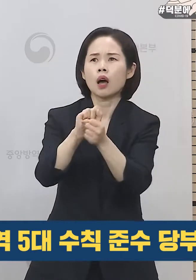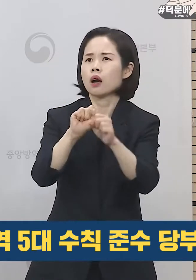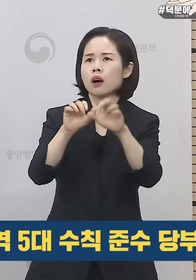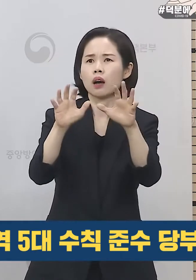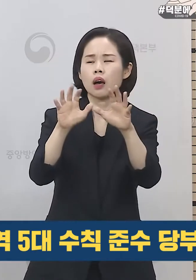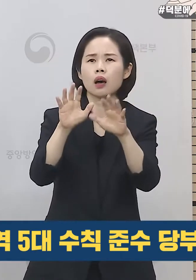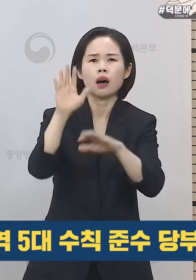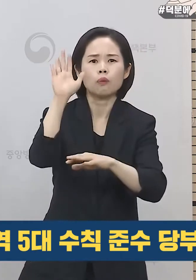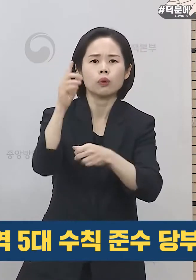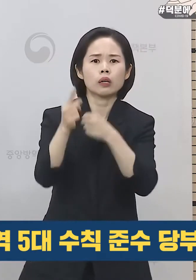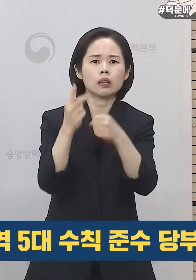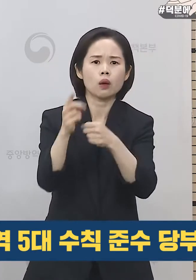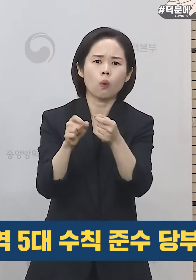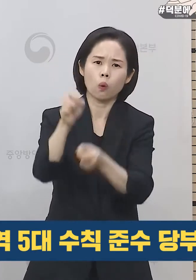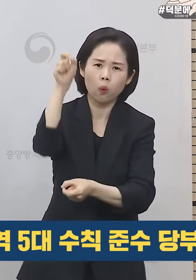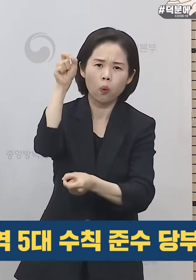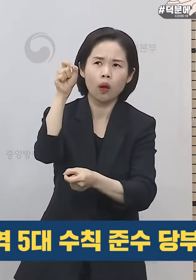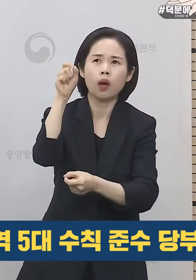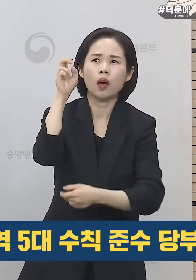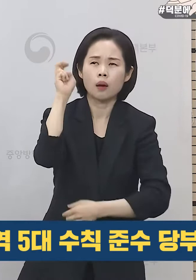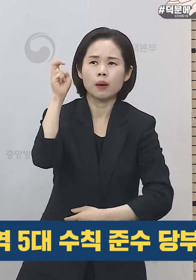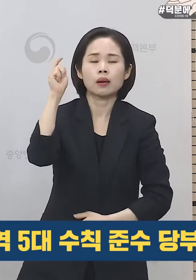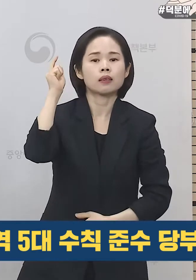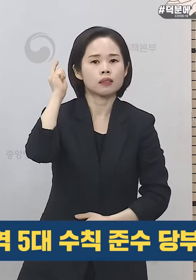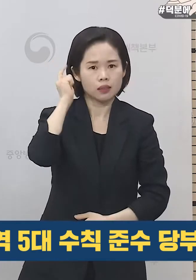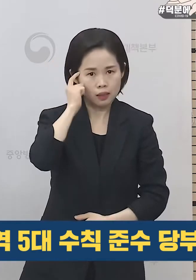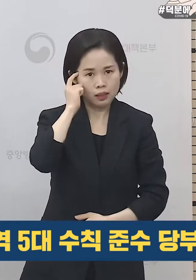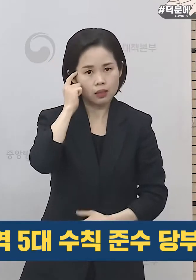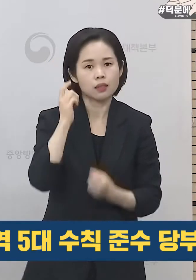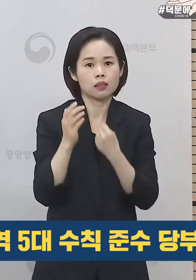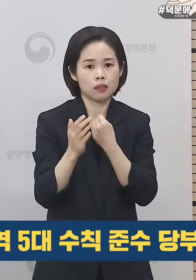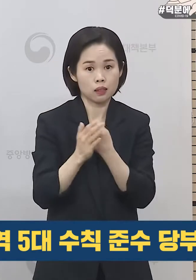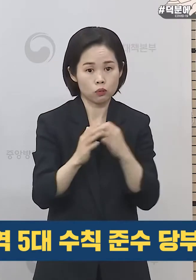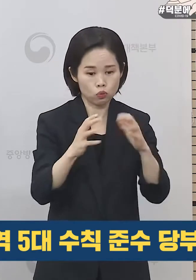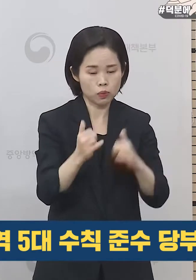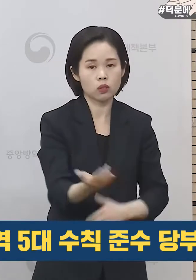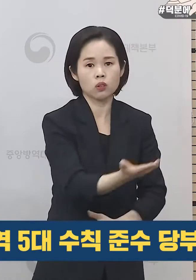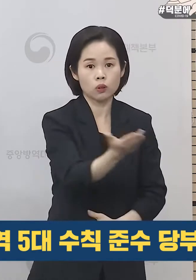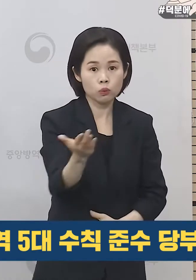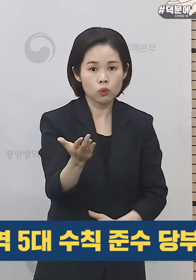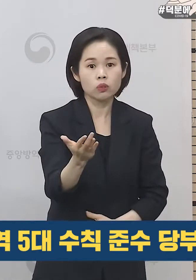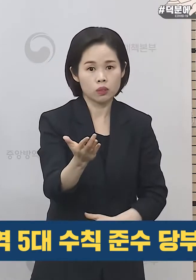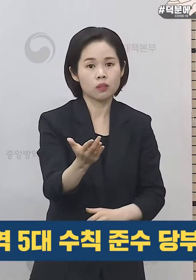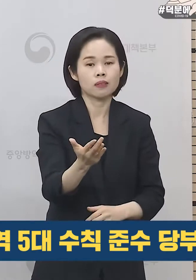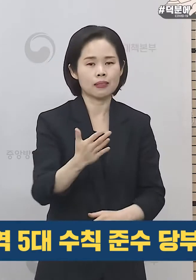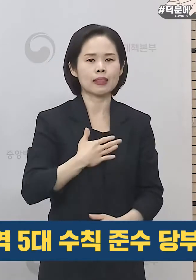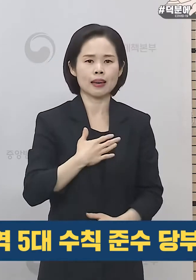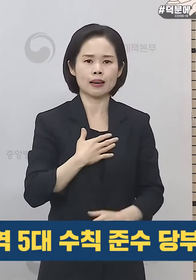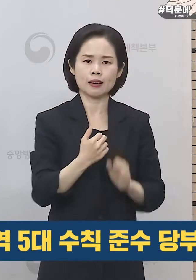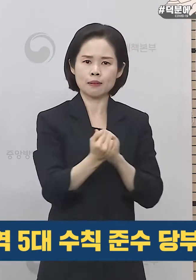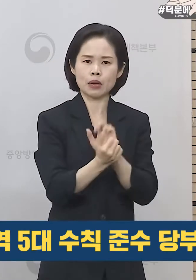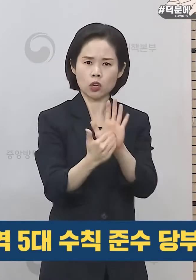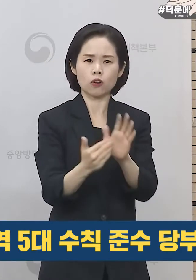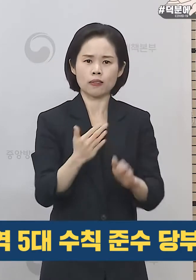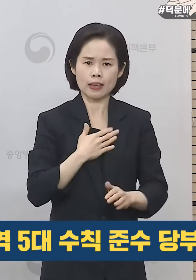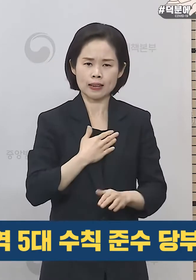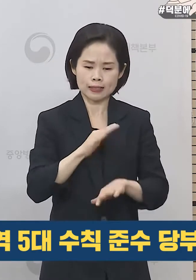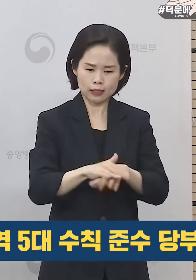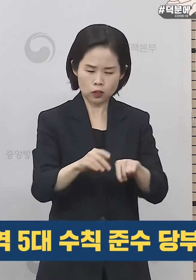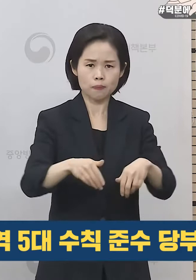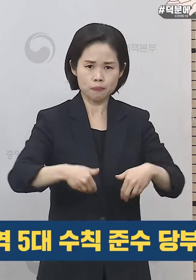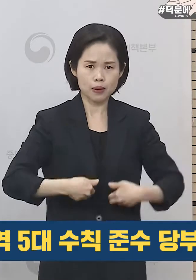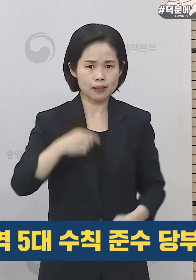국민 여러분께 다 국민 여러분께서는 방역에 주체라는 인식하에 생활